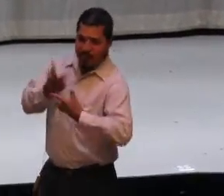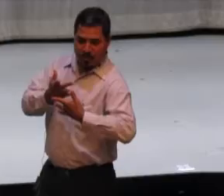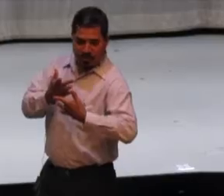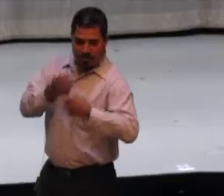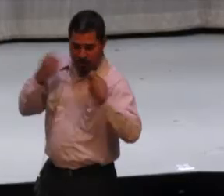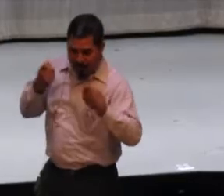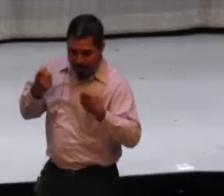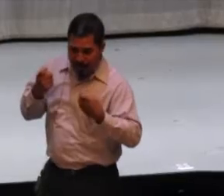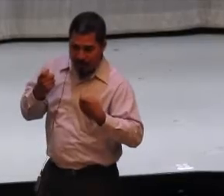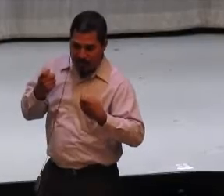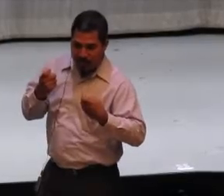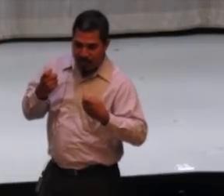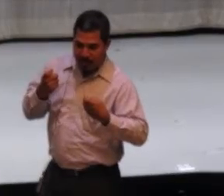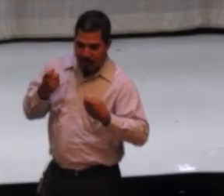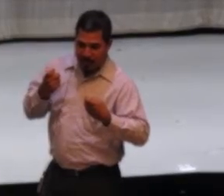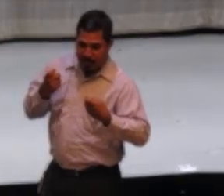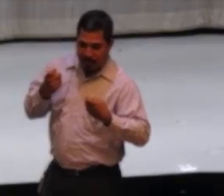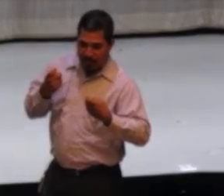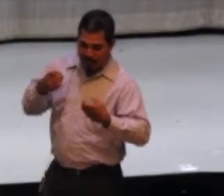confesamos nuestro pecado.